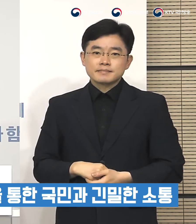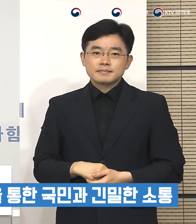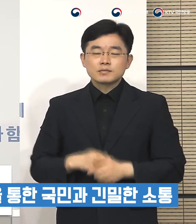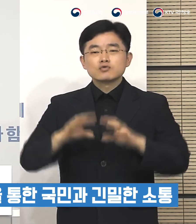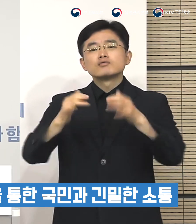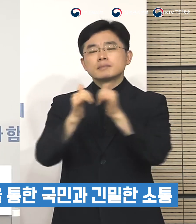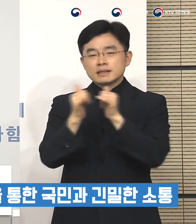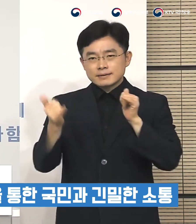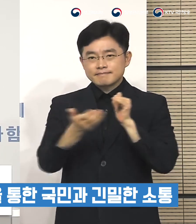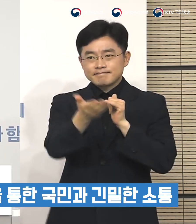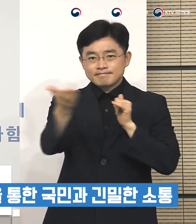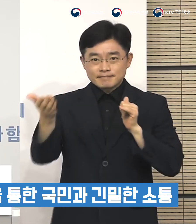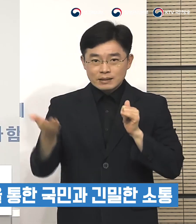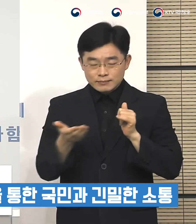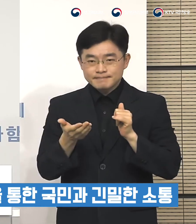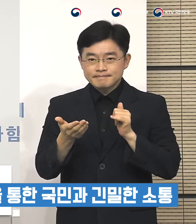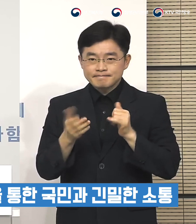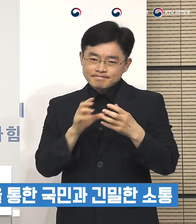저는 생각을 합니다.